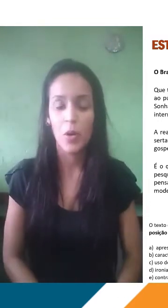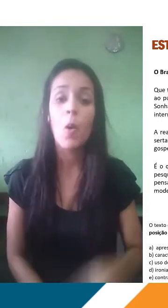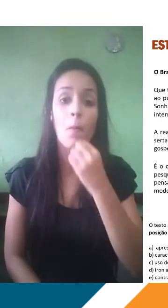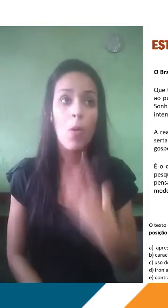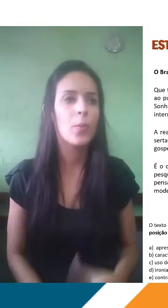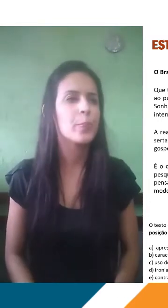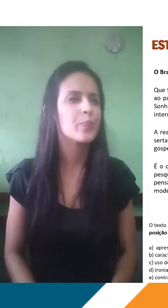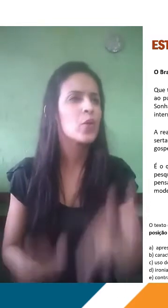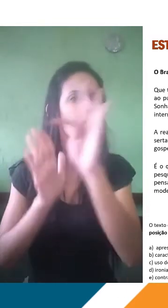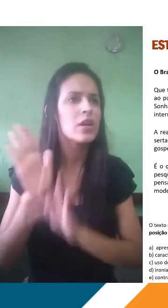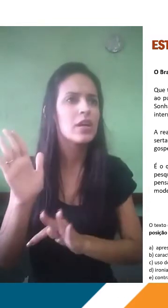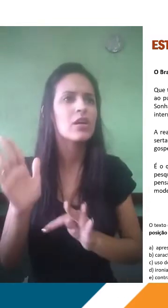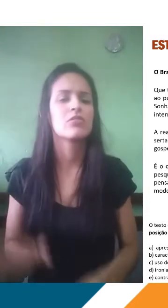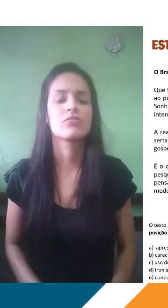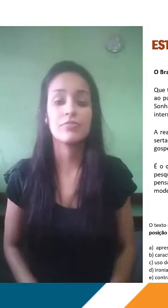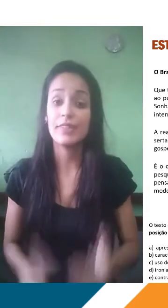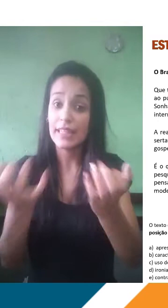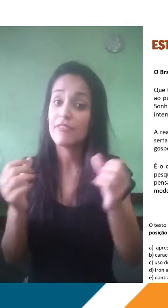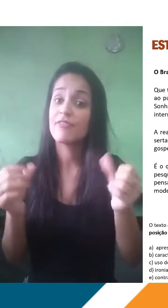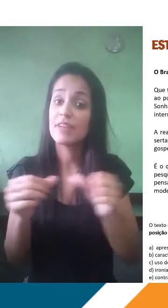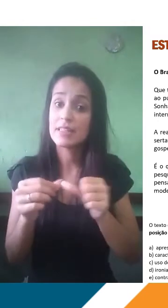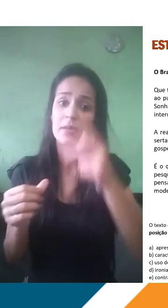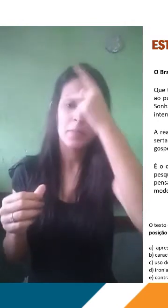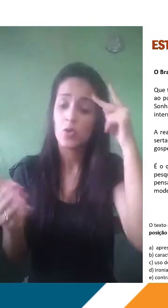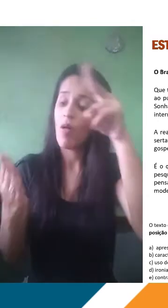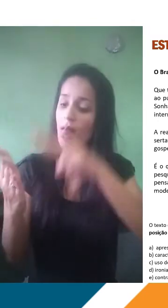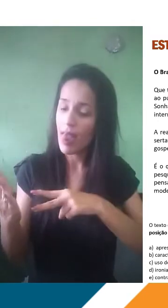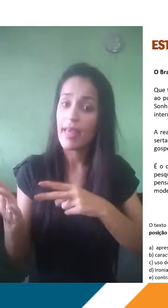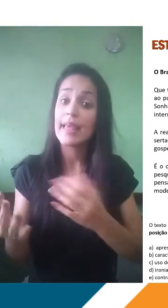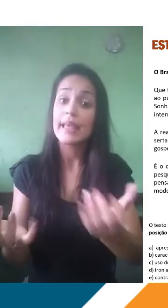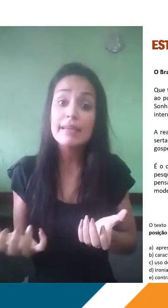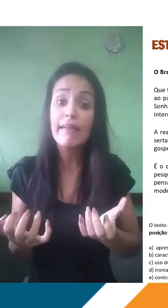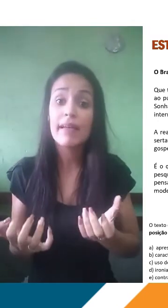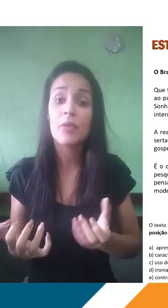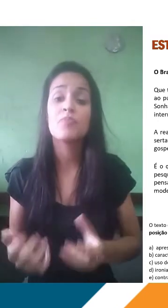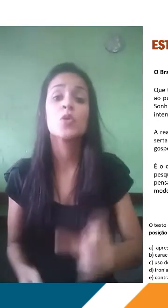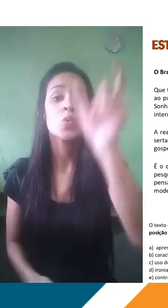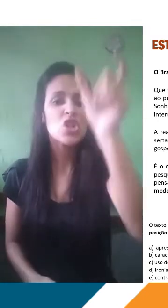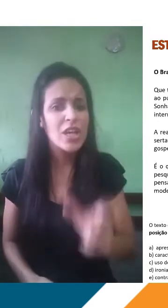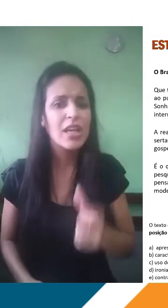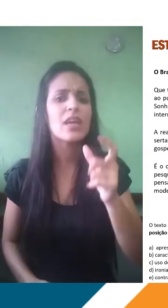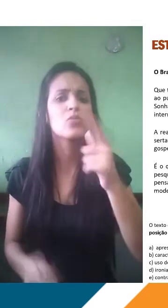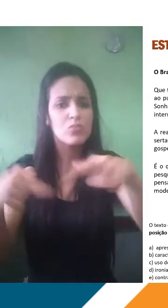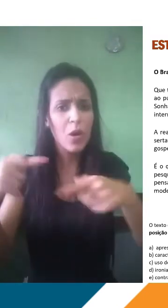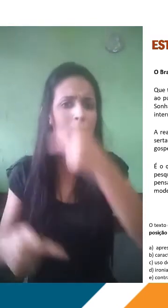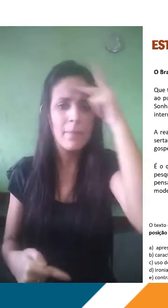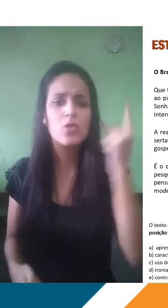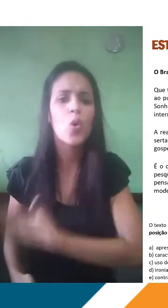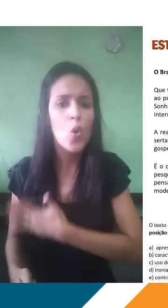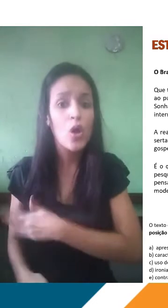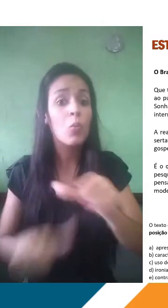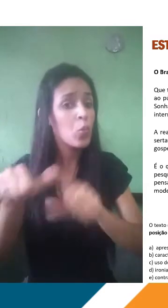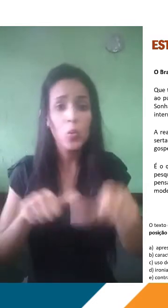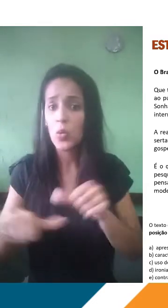enunciado diz O texto objetivo é convencer o leitor de que a configuração da preferência musical dos brasileiros não é a mesma da